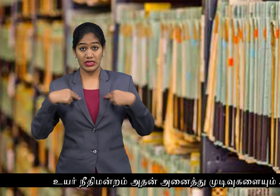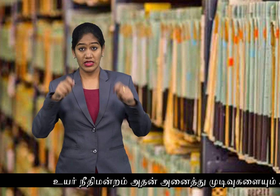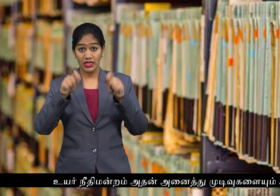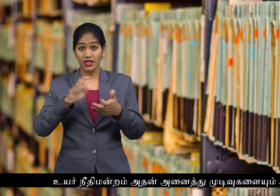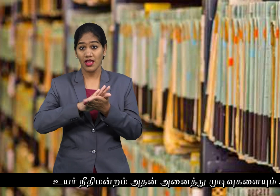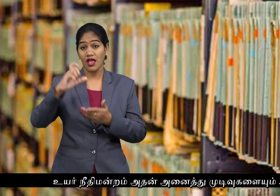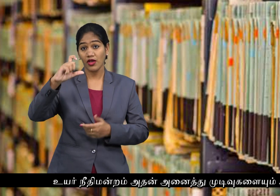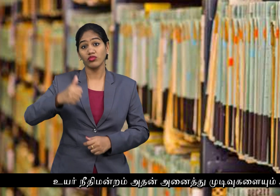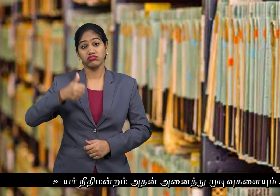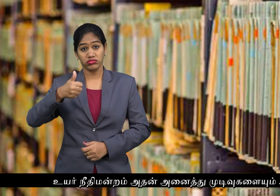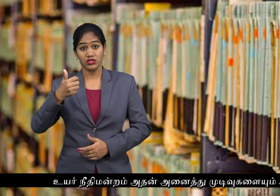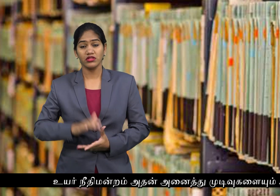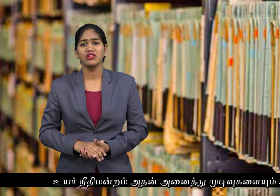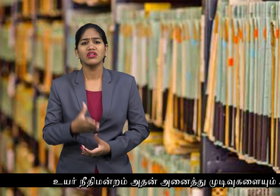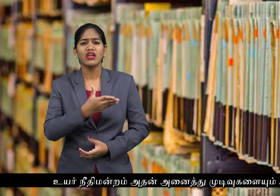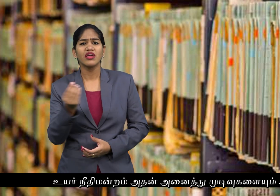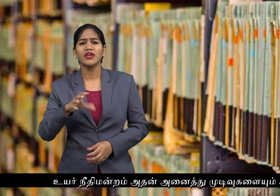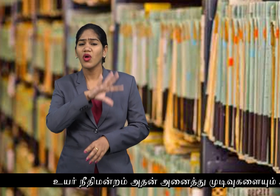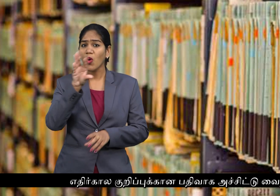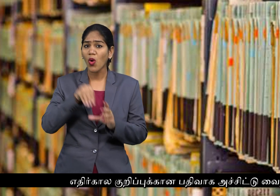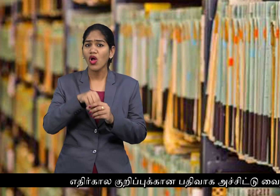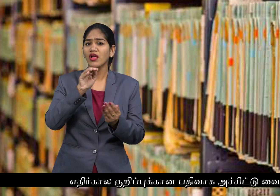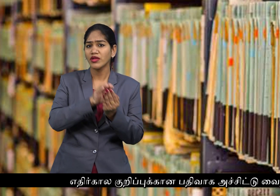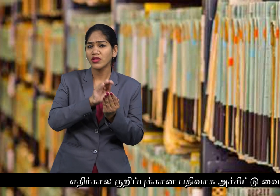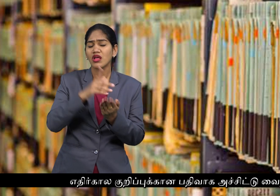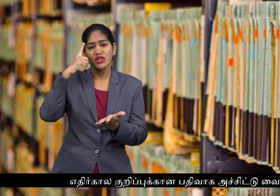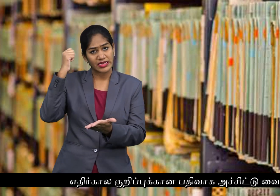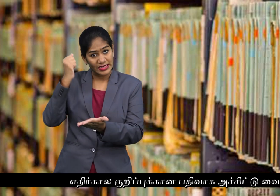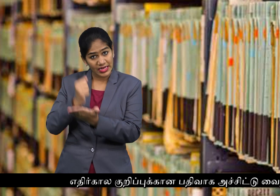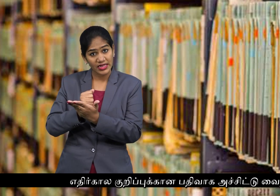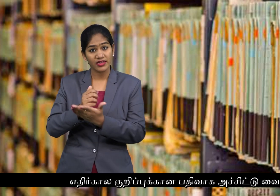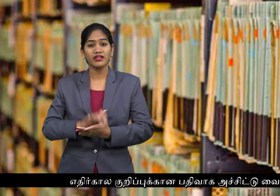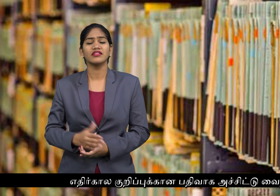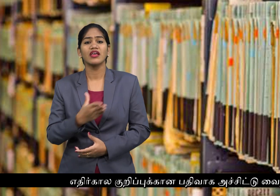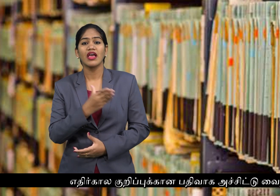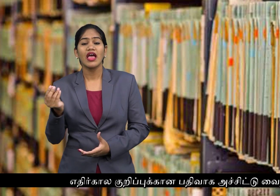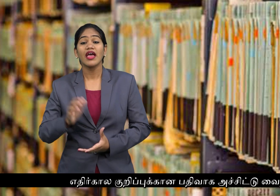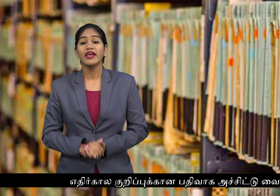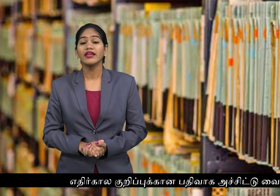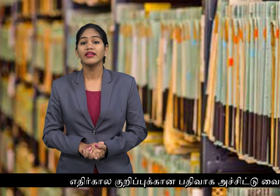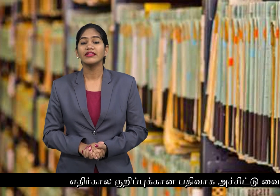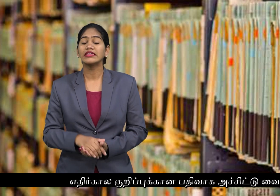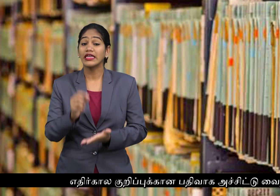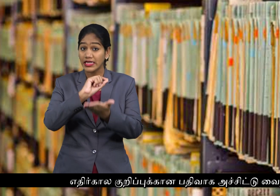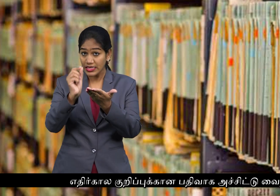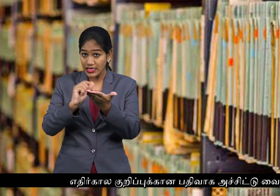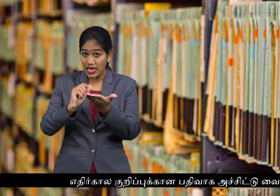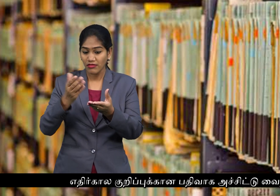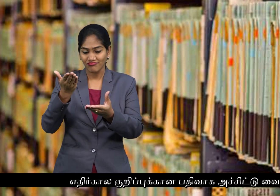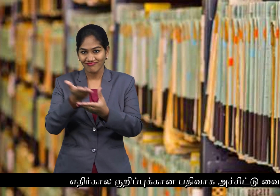உயர்நீதிமன்றம் அதன் அனைத்து முடிவுகளையும் ஆணைகளையும் எதிர்கால குறிப்புக்கான பதிவாக அச்சிட்டு வருகிறது.